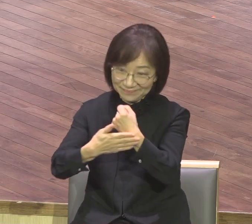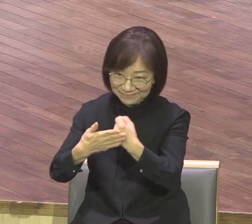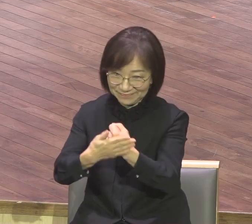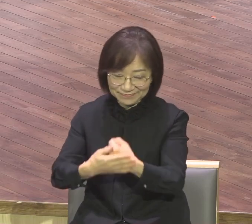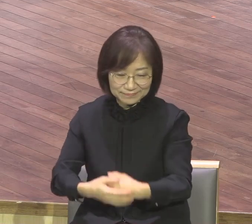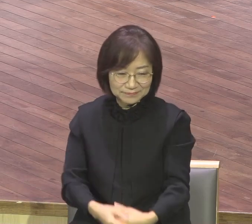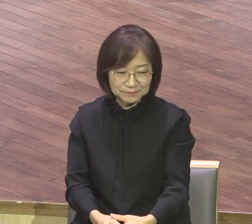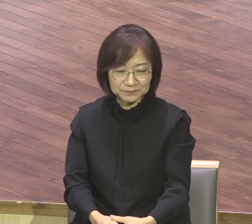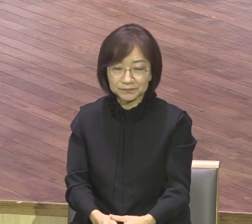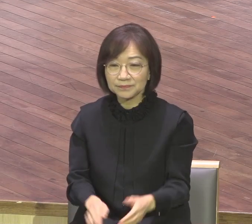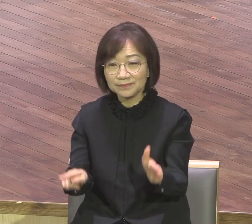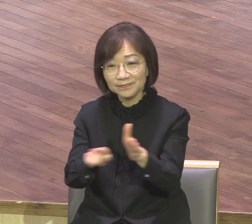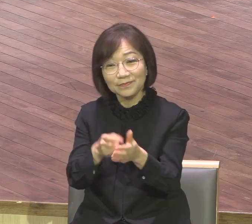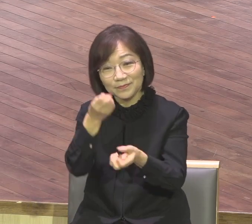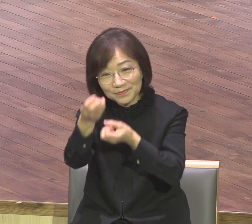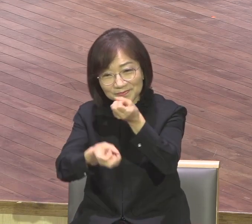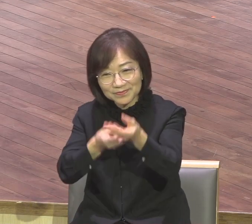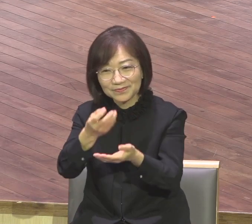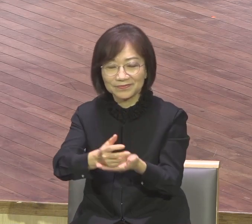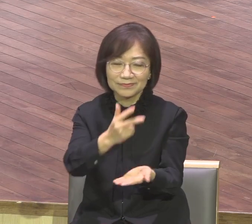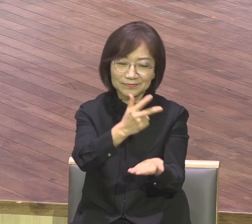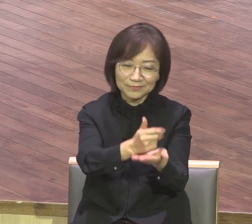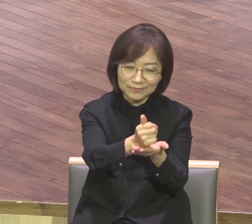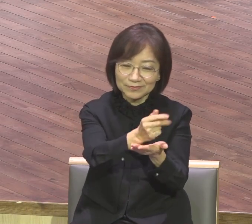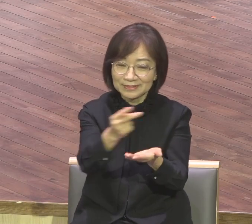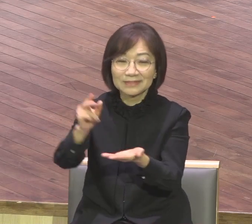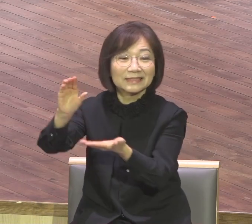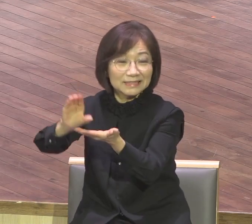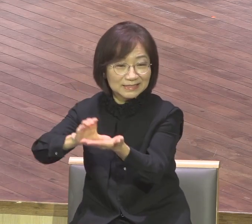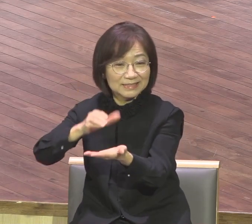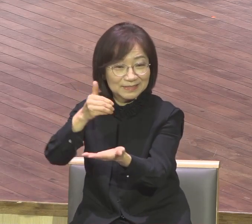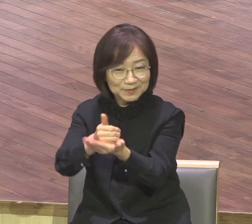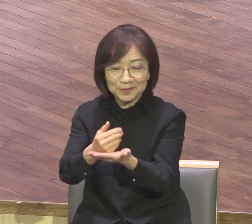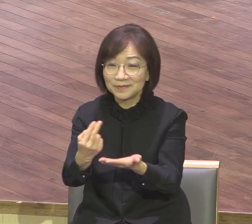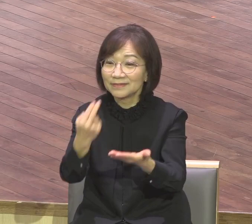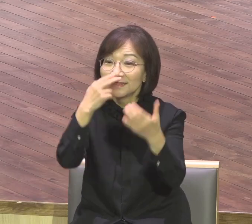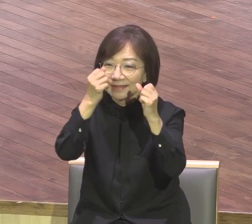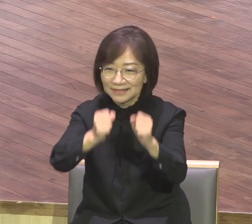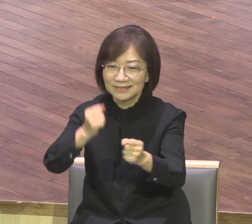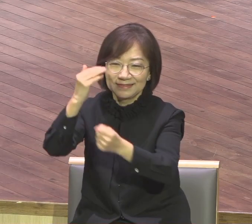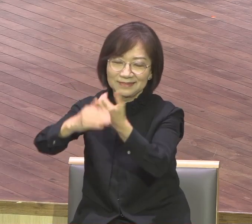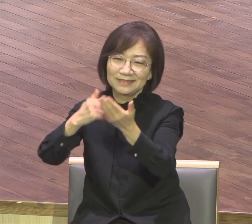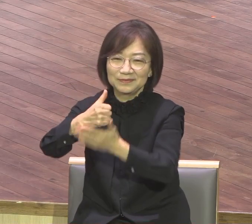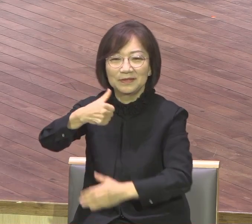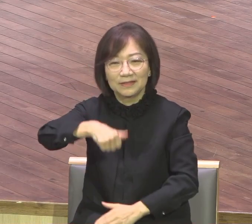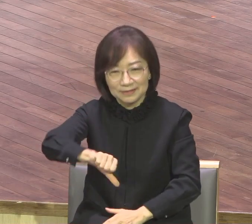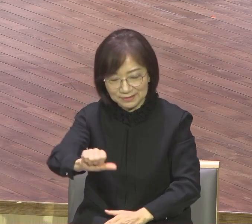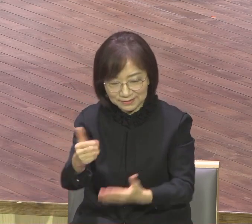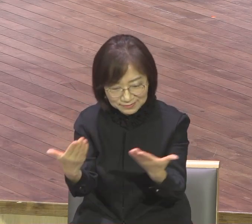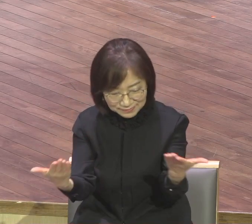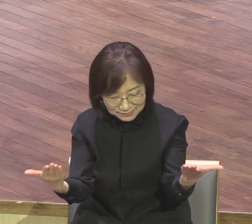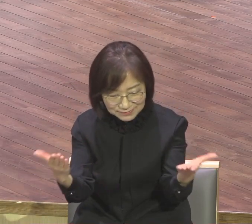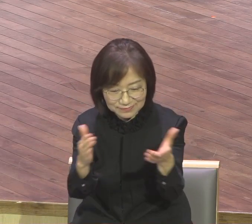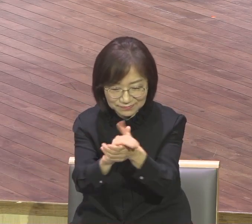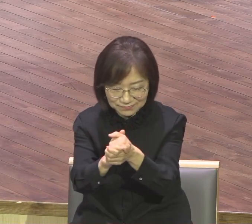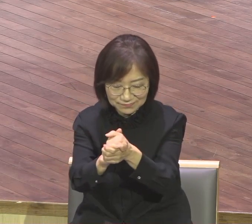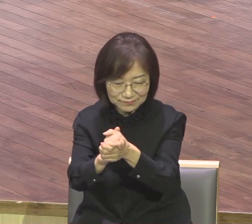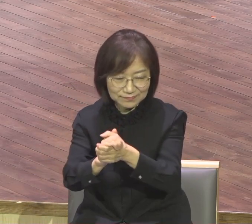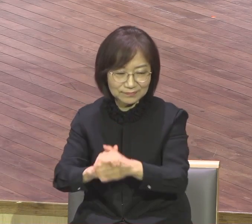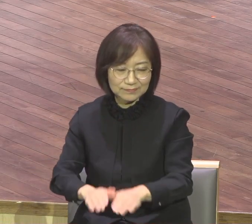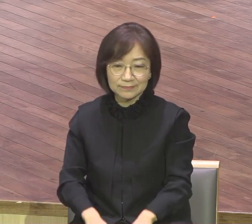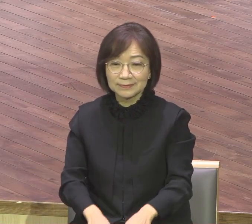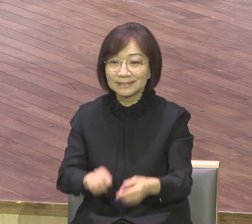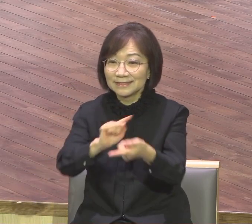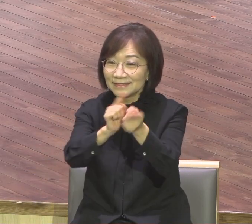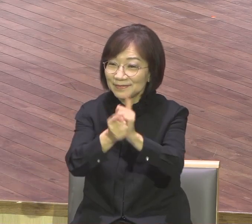하겠습니다. 우리 신앙 고백 드리겠습니다. 주는 그리스도시요 살아계신 하나님의 아들이십니다.